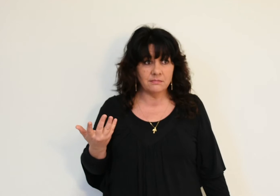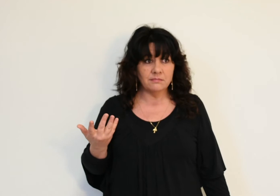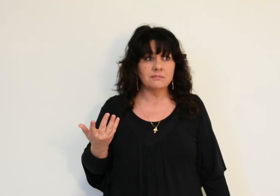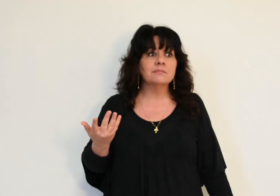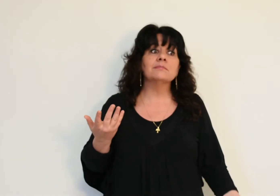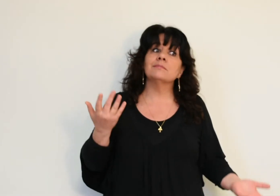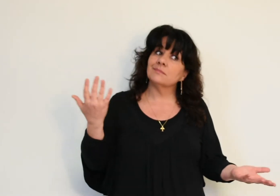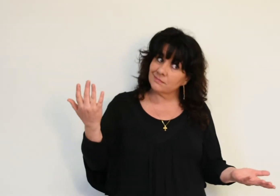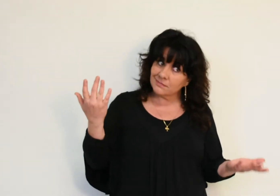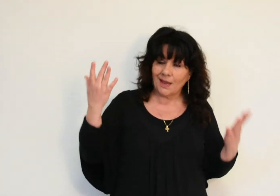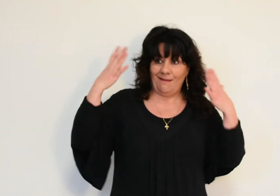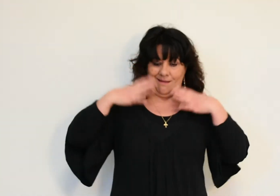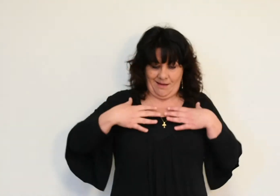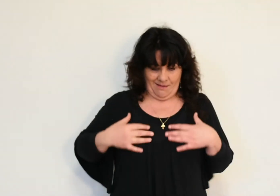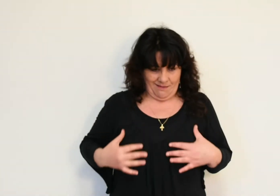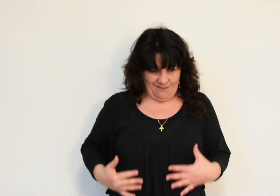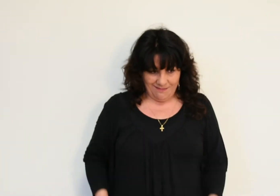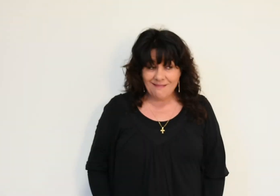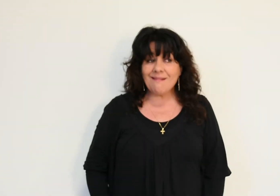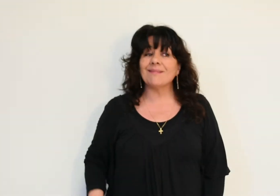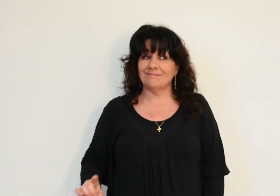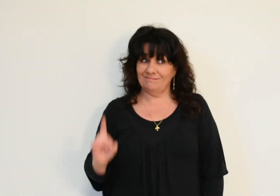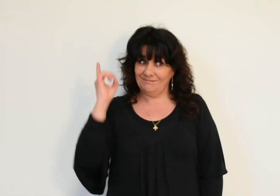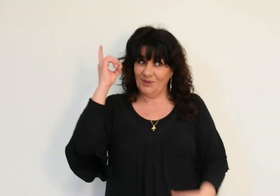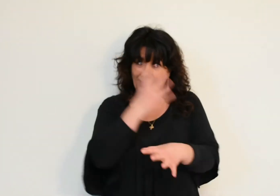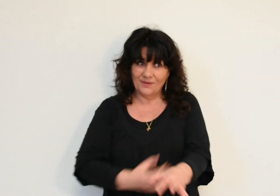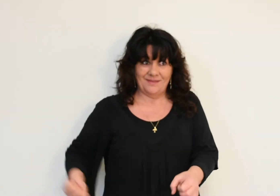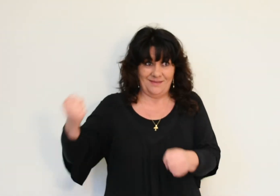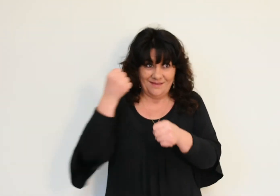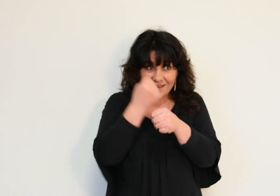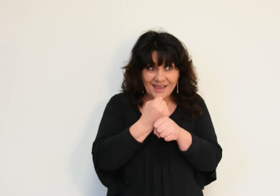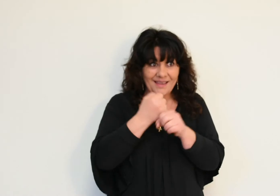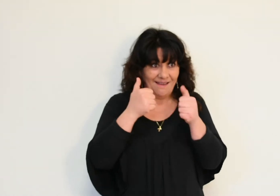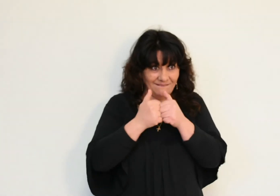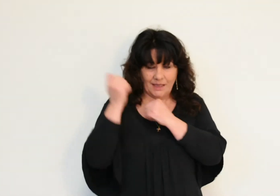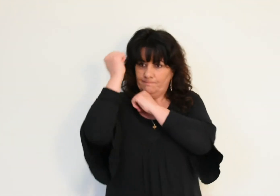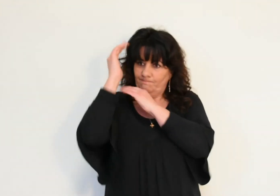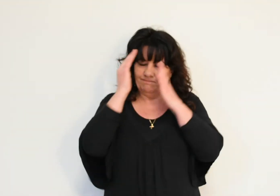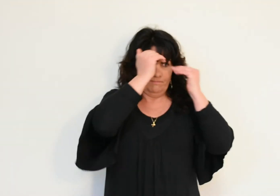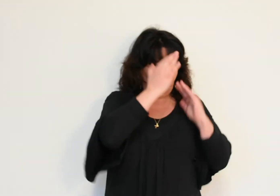Mais dans le corps, Dieu a disposé les différents membres comme il l'a voulu.